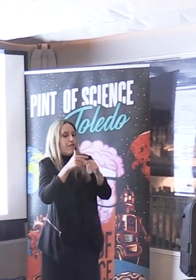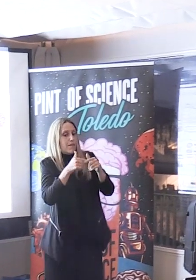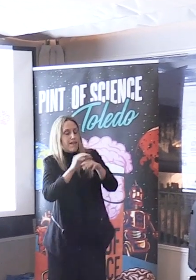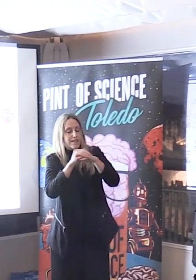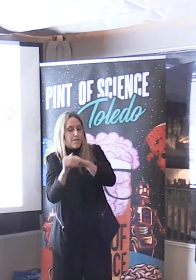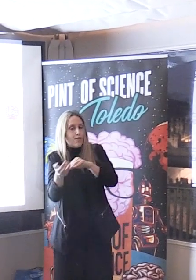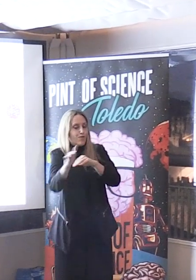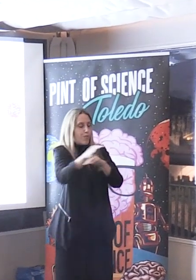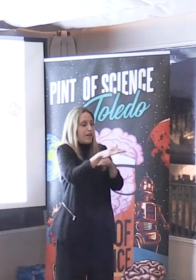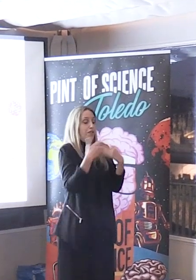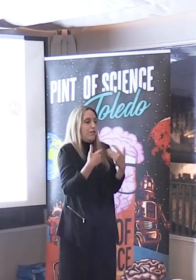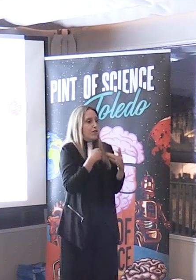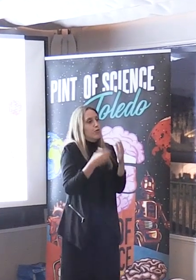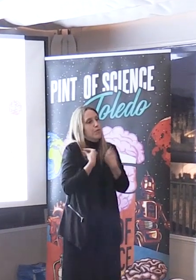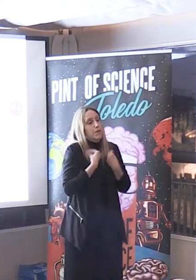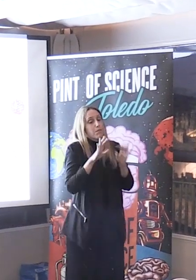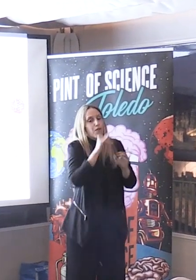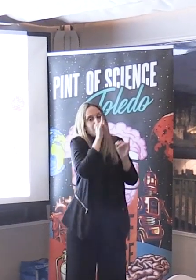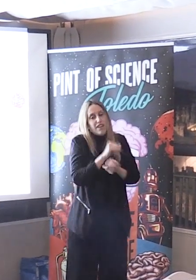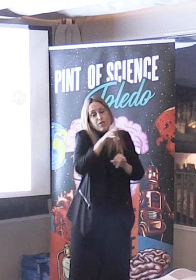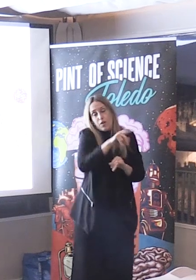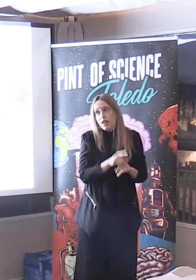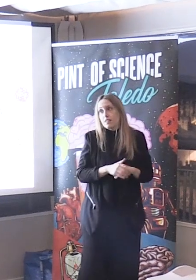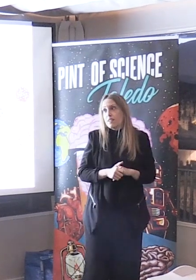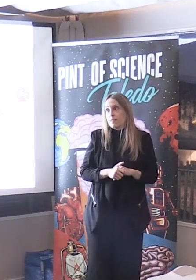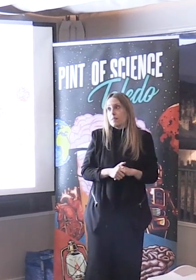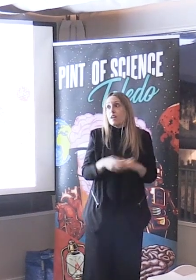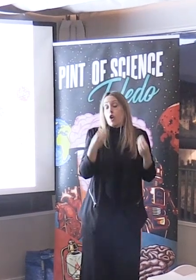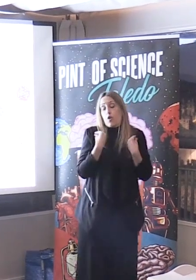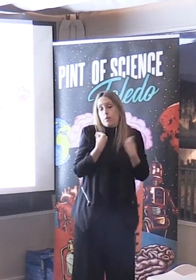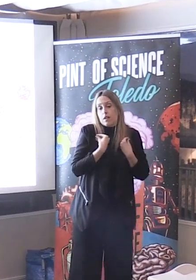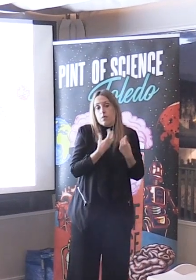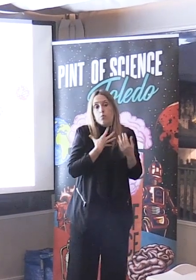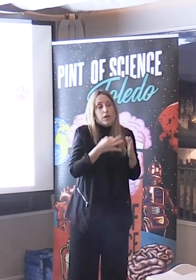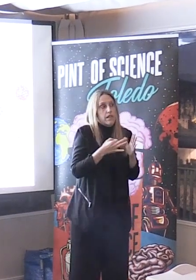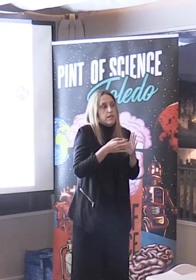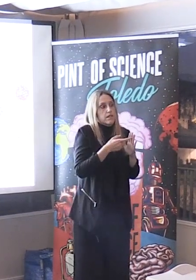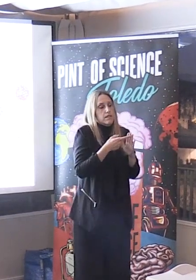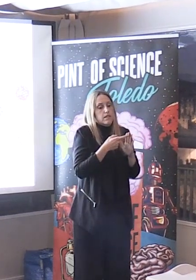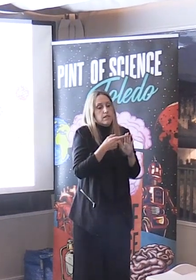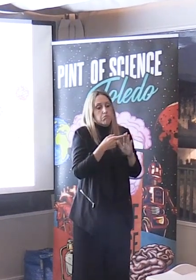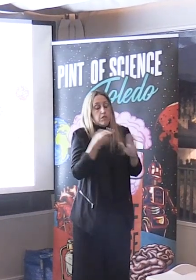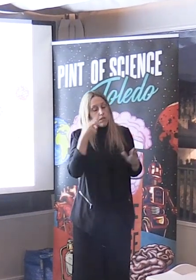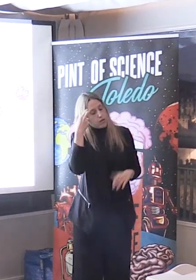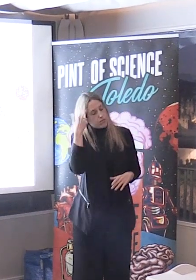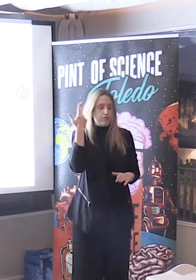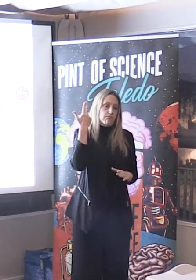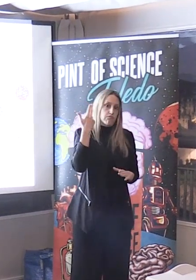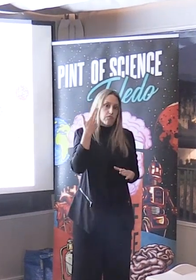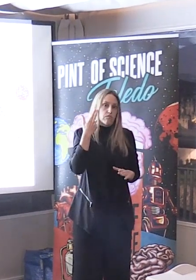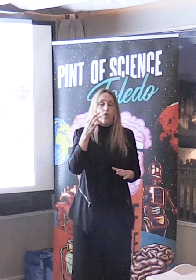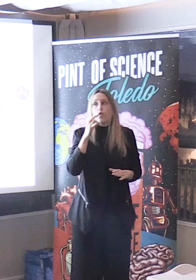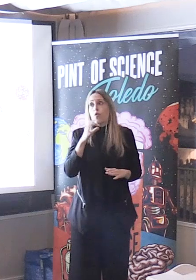la longevidad es algo que tú puedes decidir, que puedes escapar, puedes suicidarse. El otro es